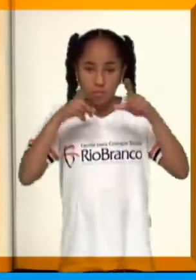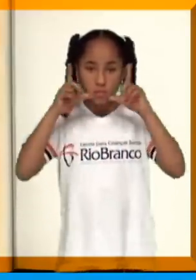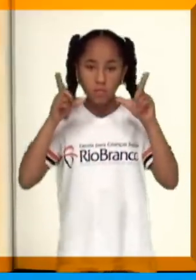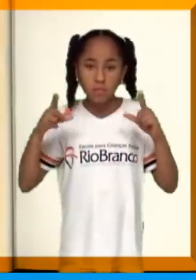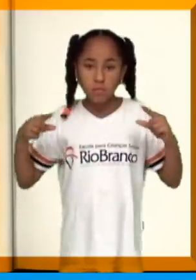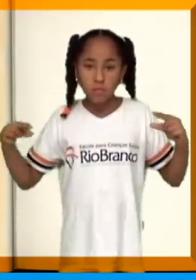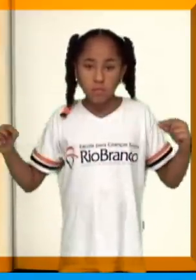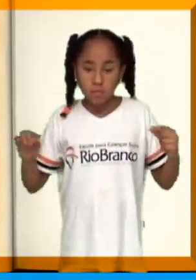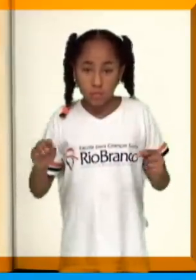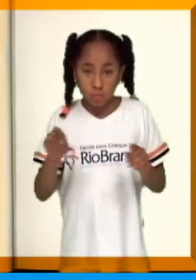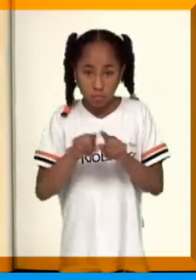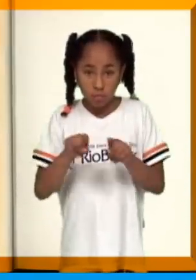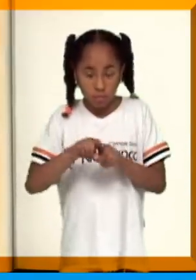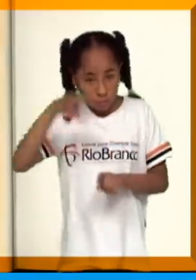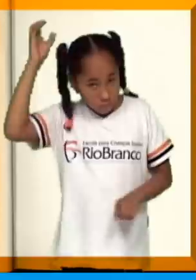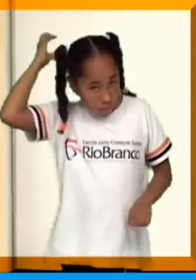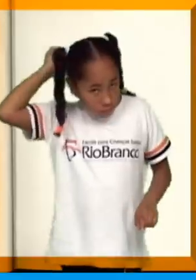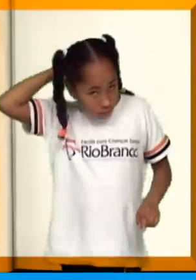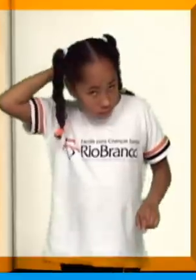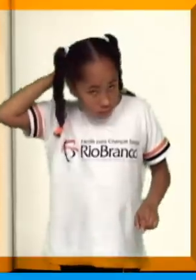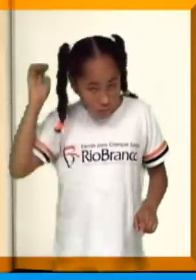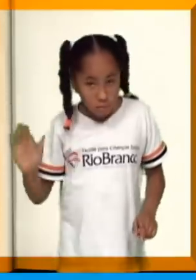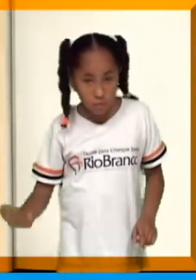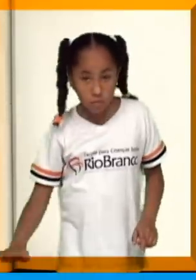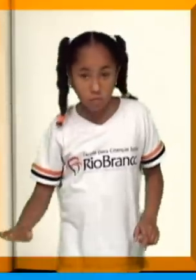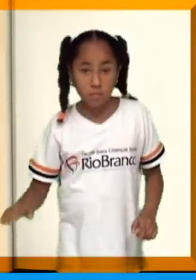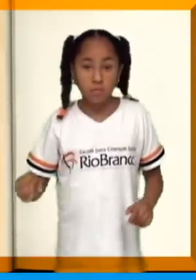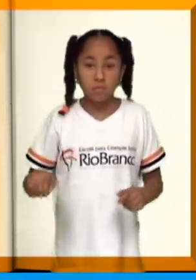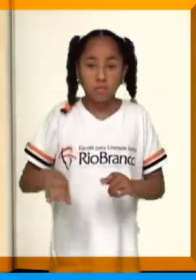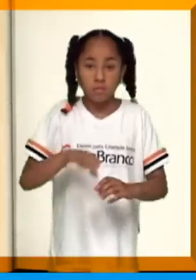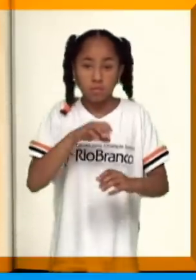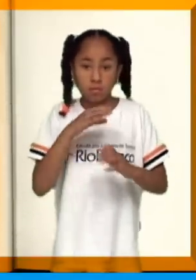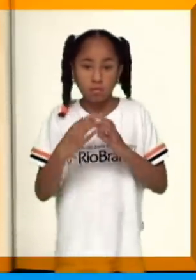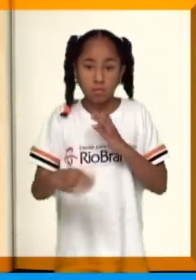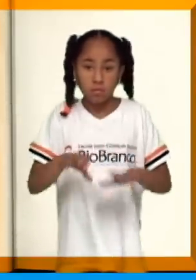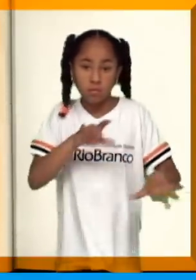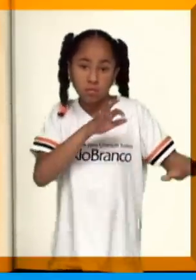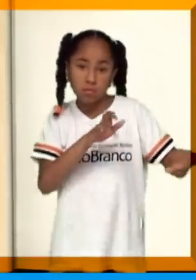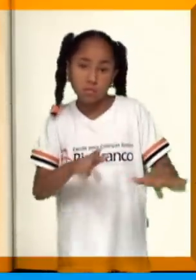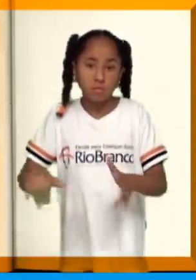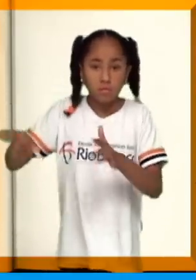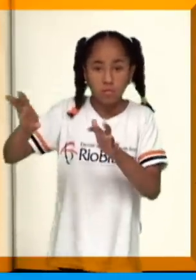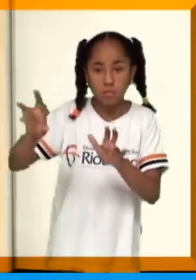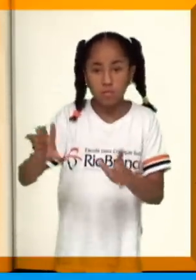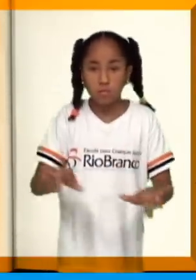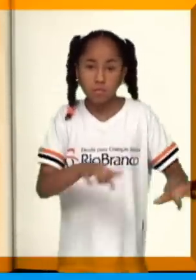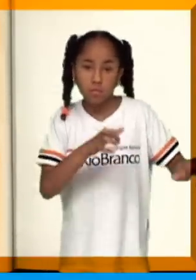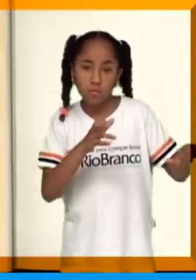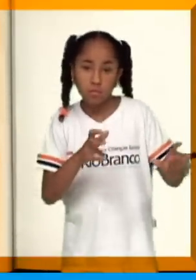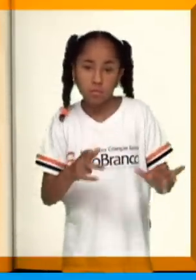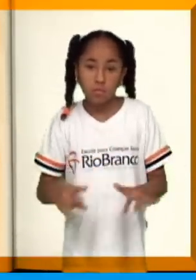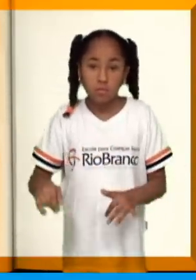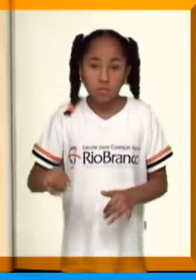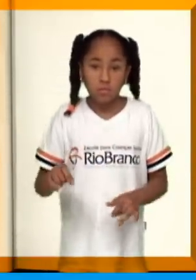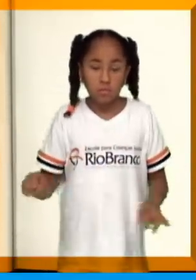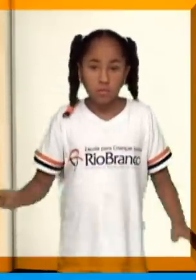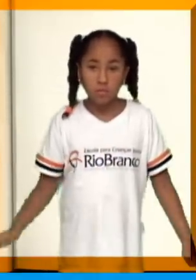também tocavam piano, até o gato tocava violino e ficavam lá